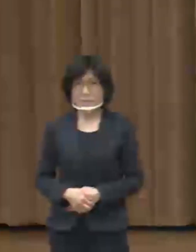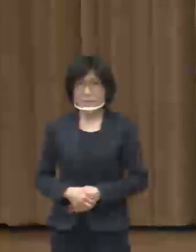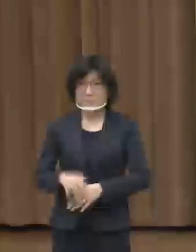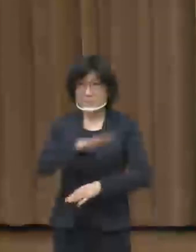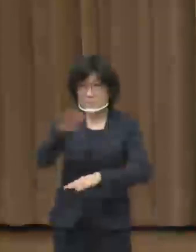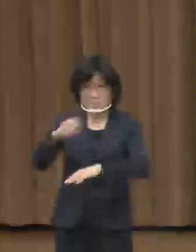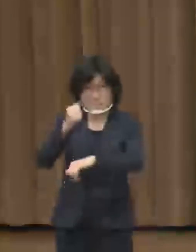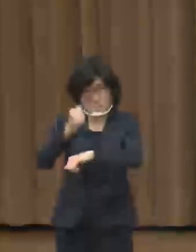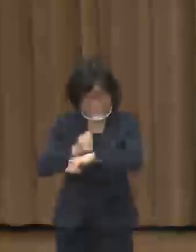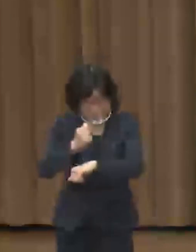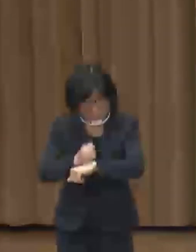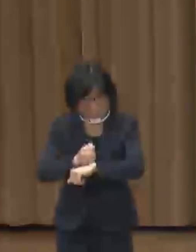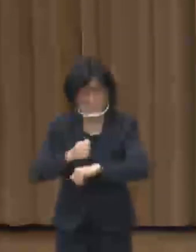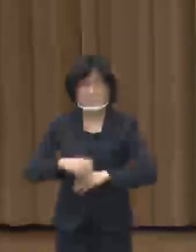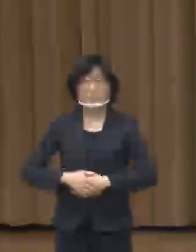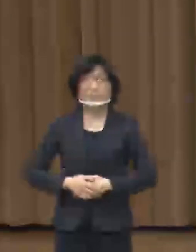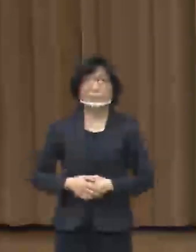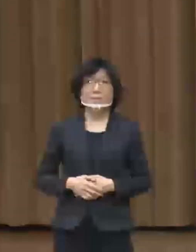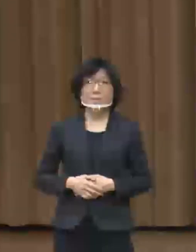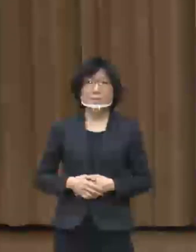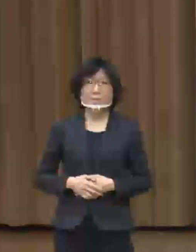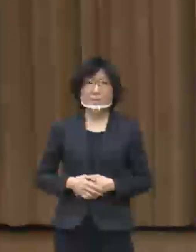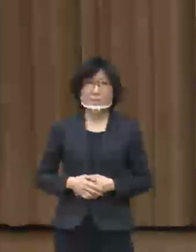お疲れ様でございます。